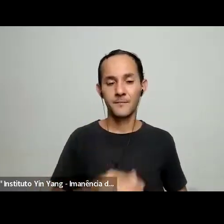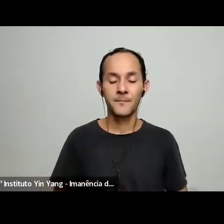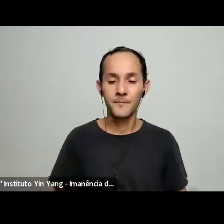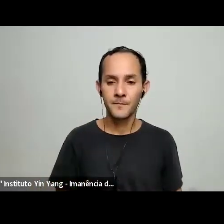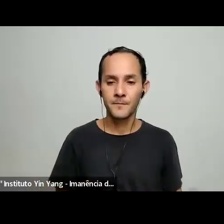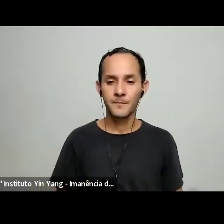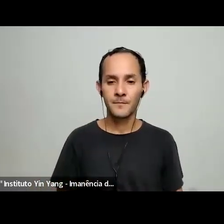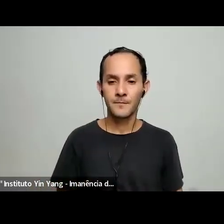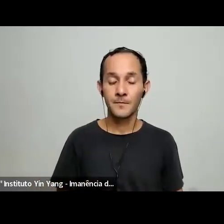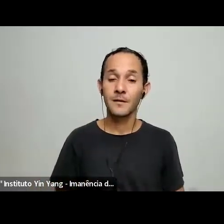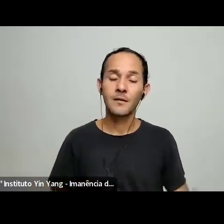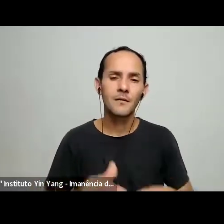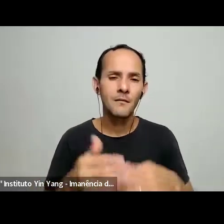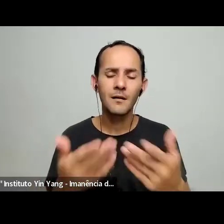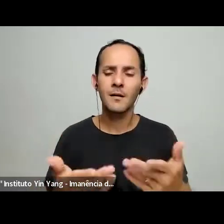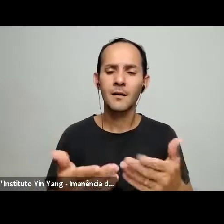Isso faz com que